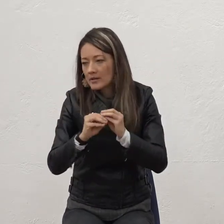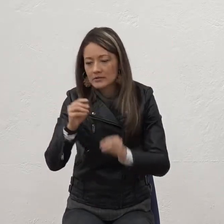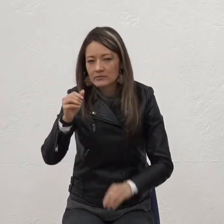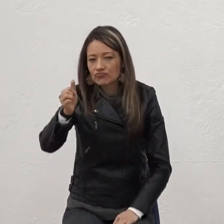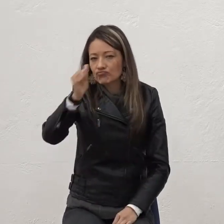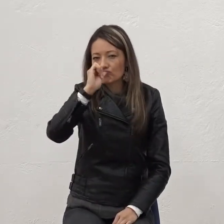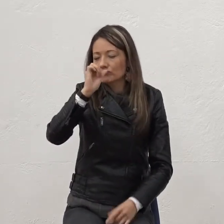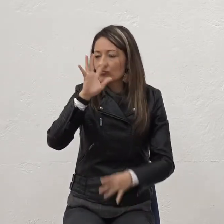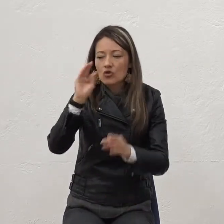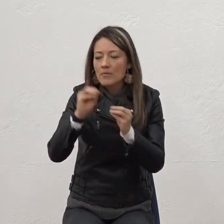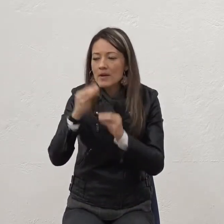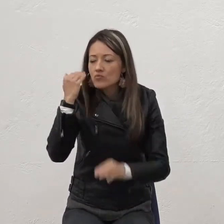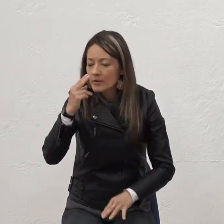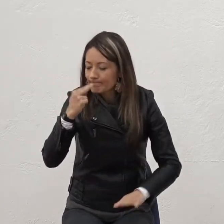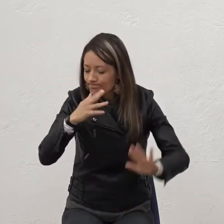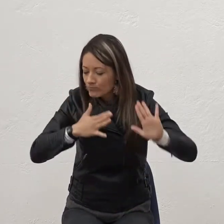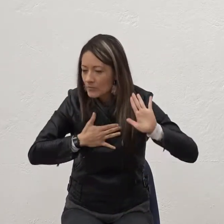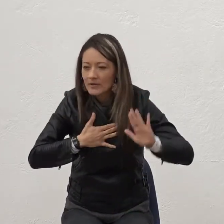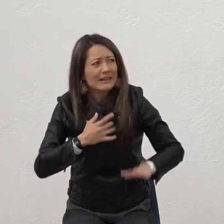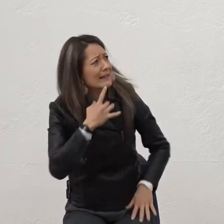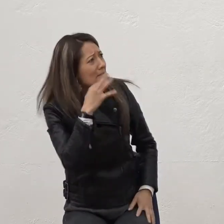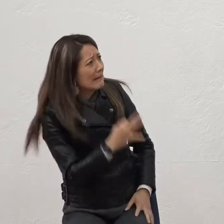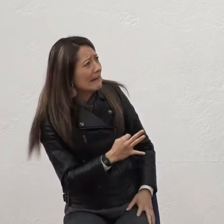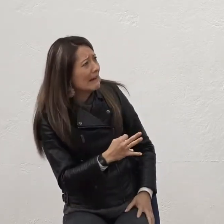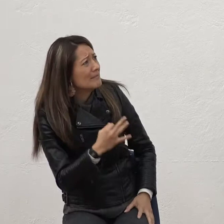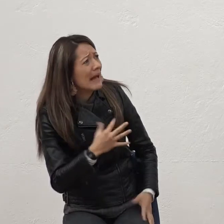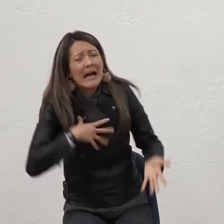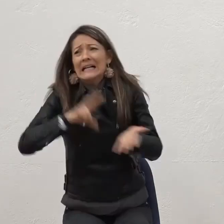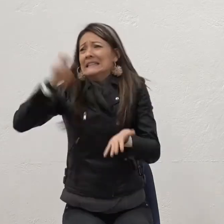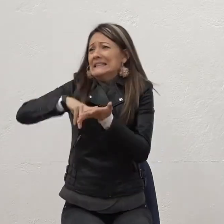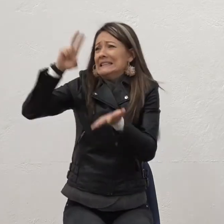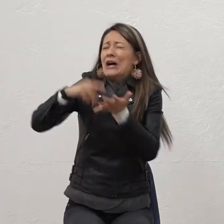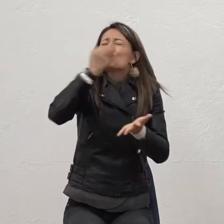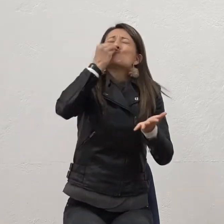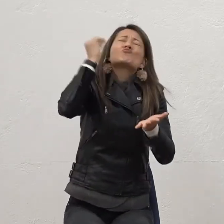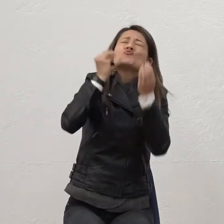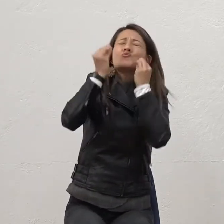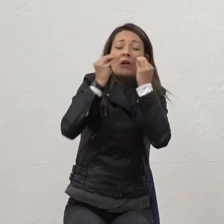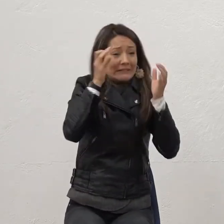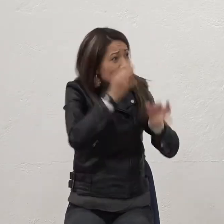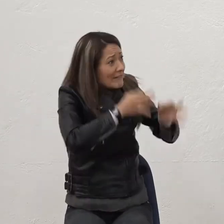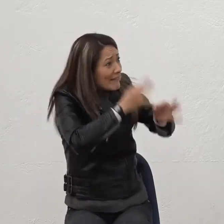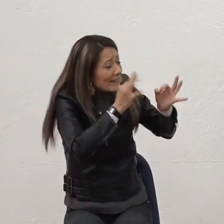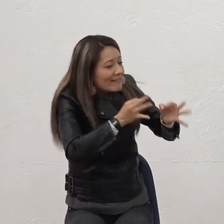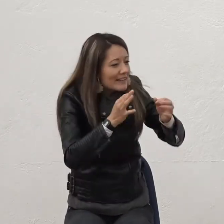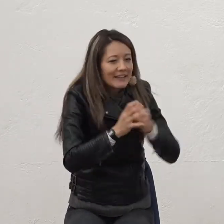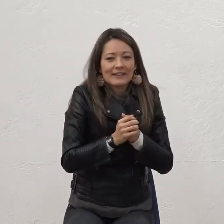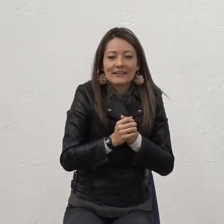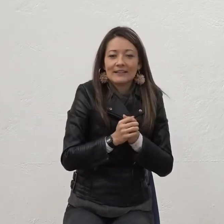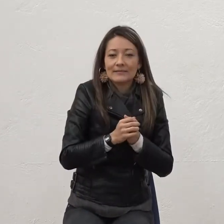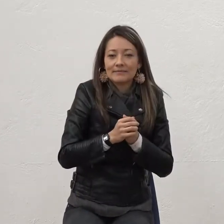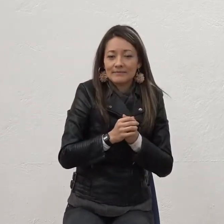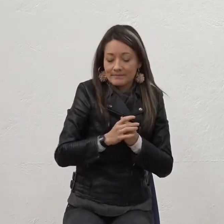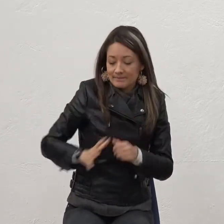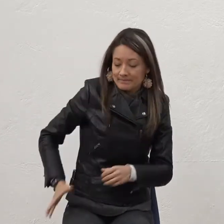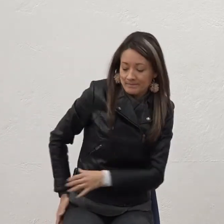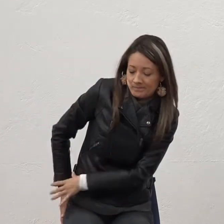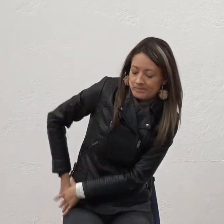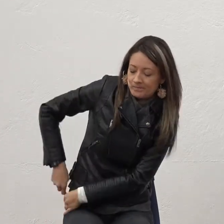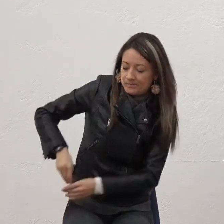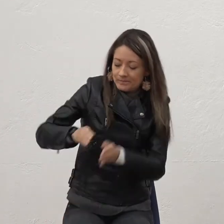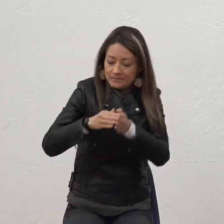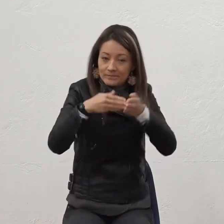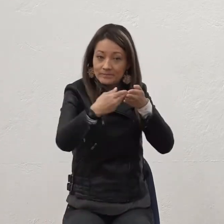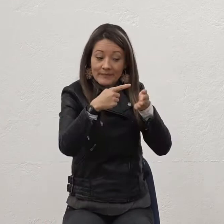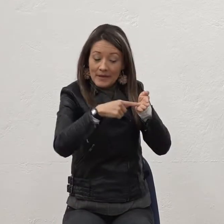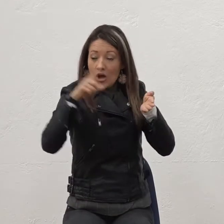más mujeres. Y yo, ¿verdad? Yo saltaba, yo lo abrazaba, lo besaba, y esto no puede ser. Y saca la billetera y me dice: mira, aquí